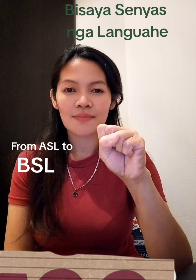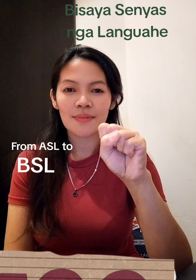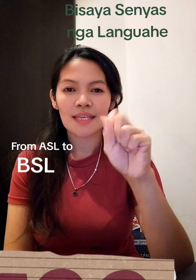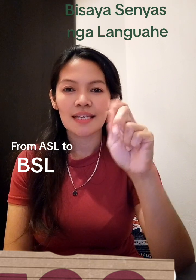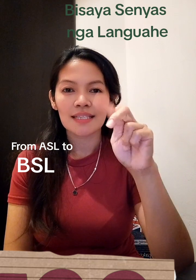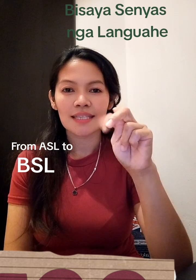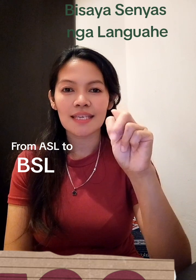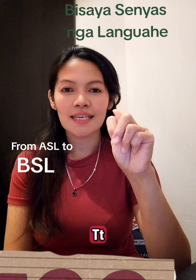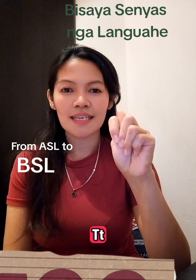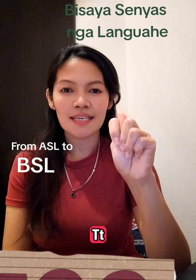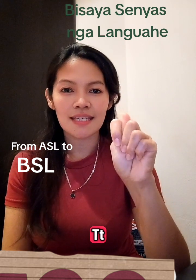T.